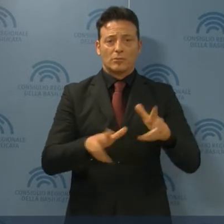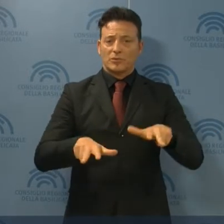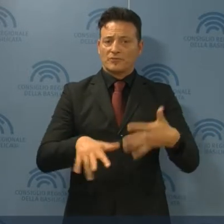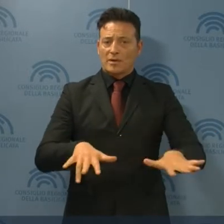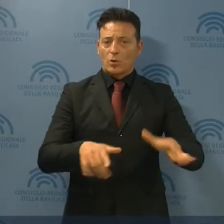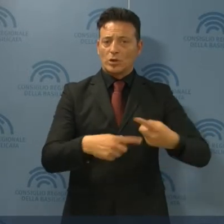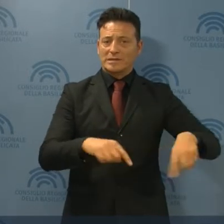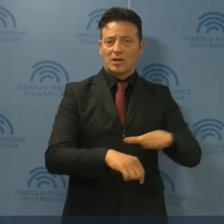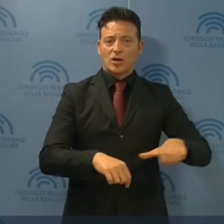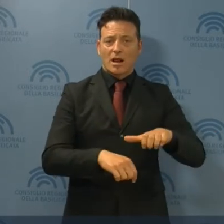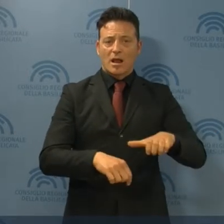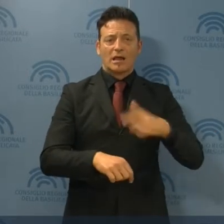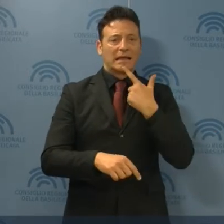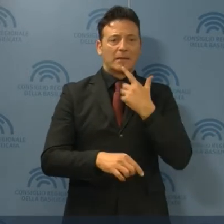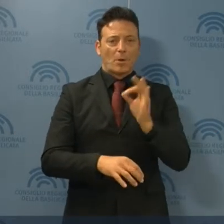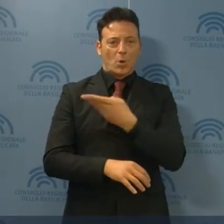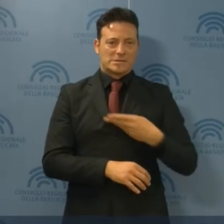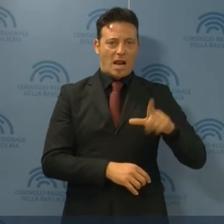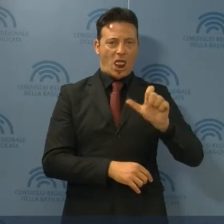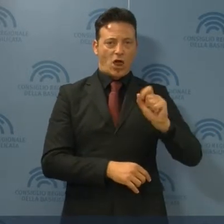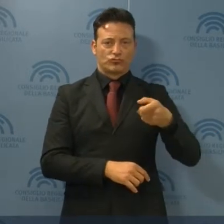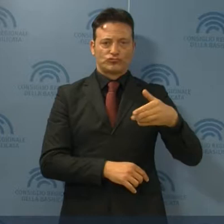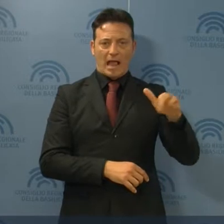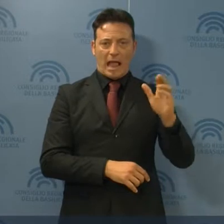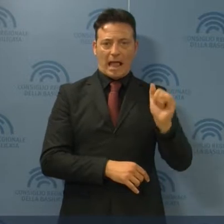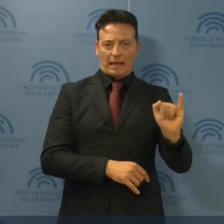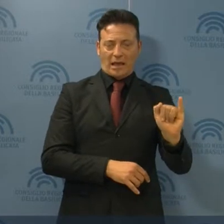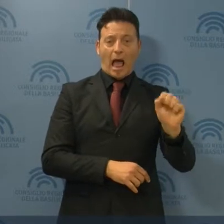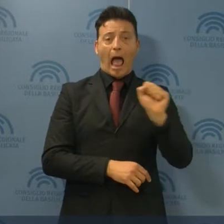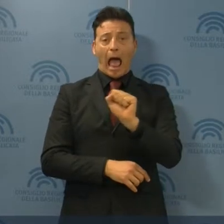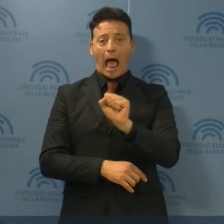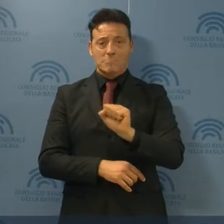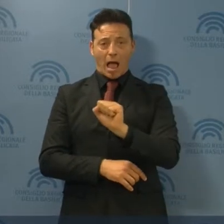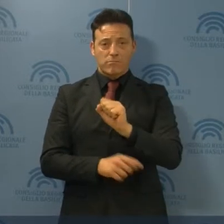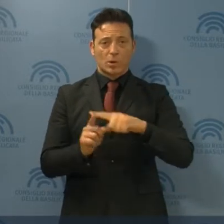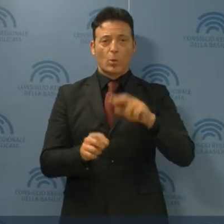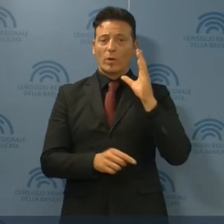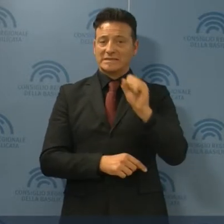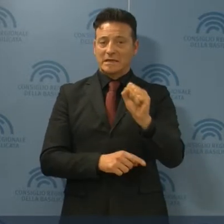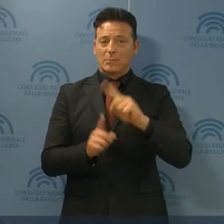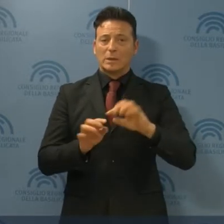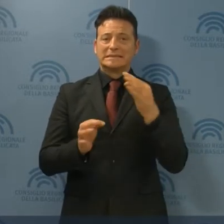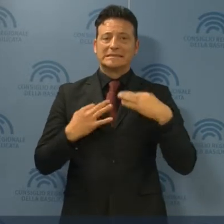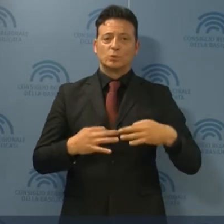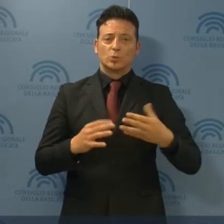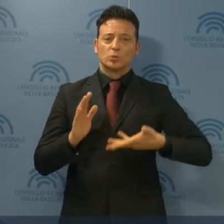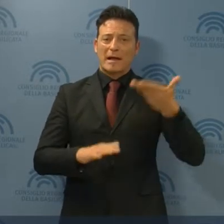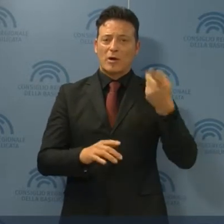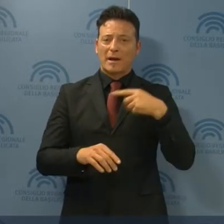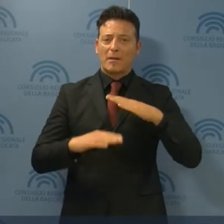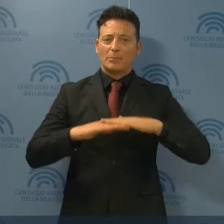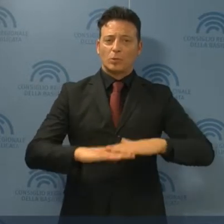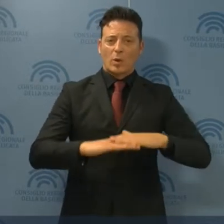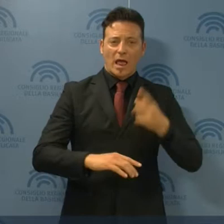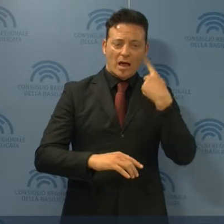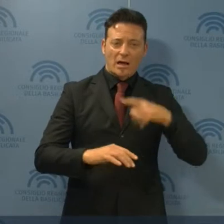su proposta di leggeri che chiede di impegnare arpad università ed istituto superiore per la protezione e la